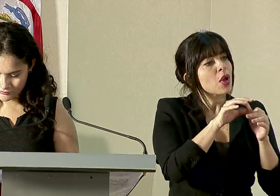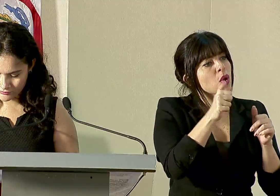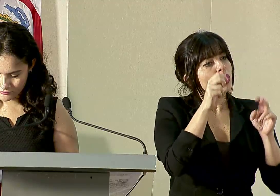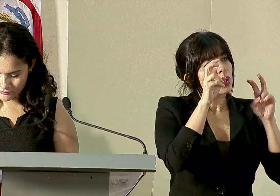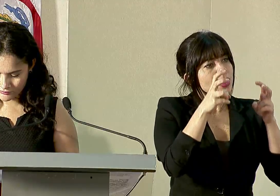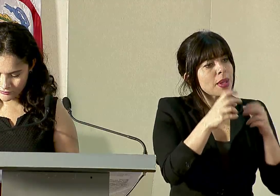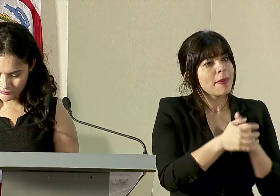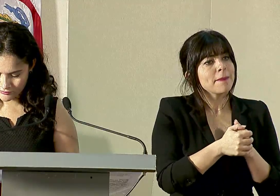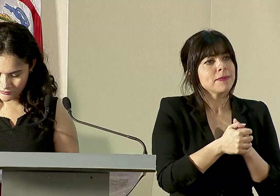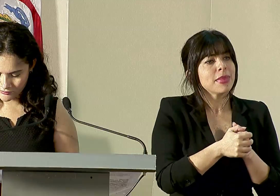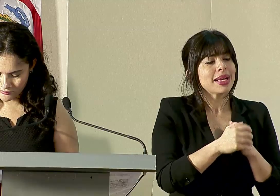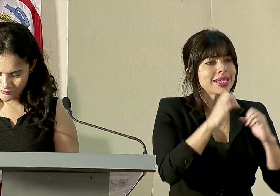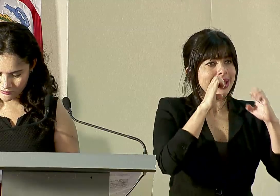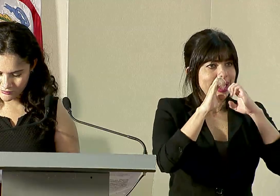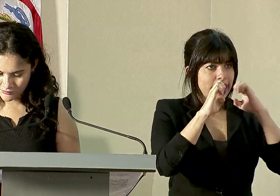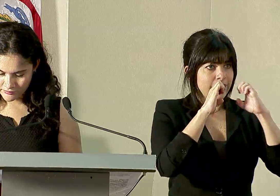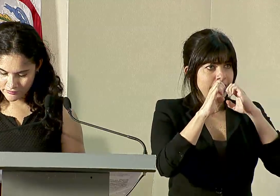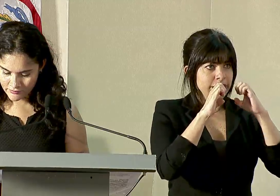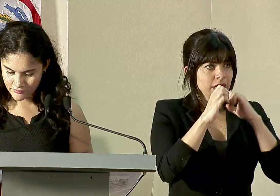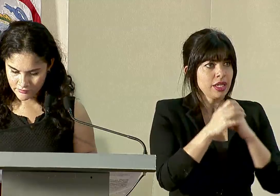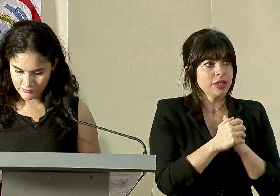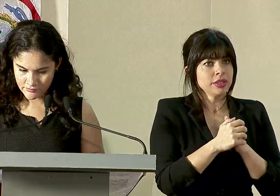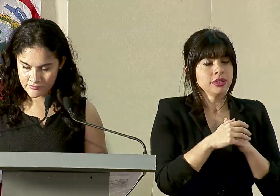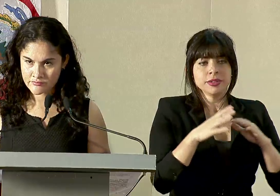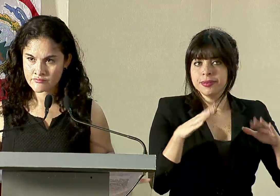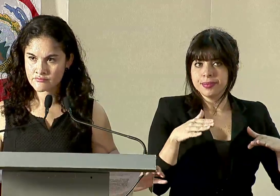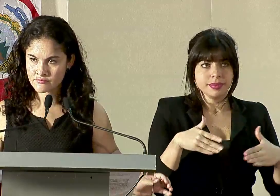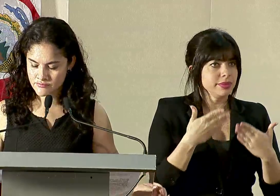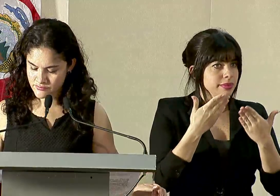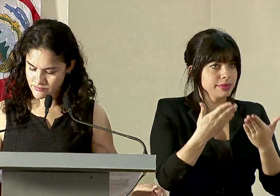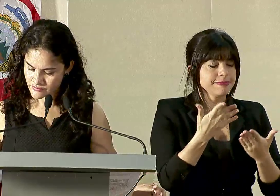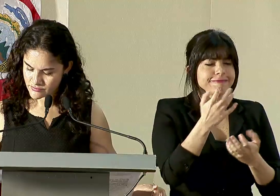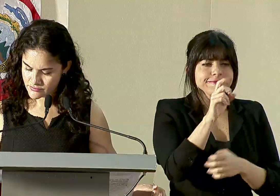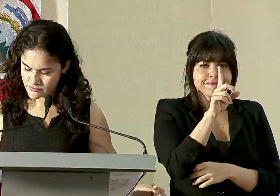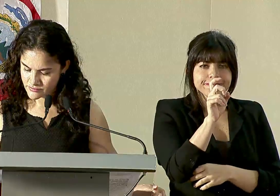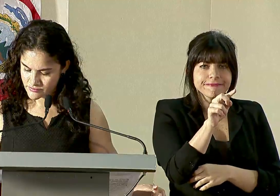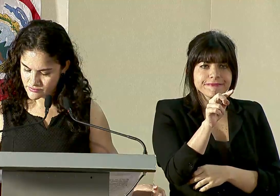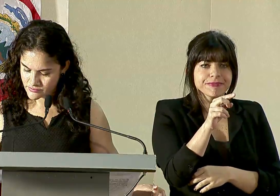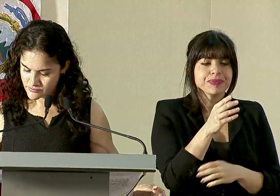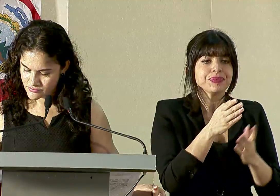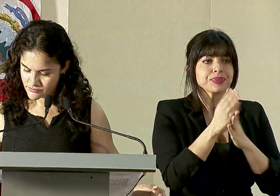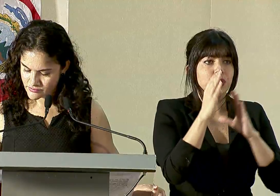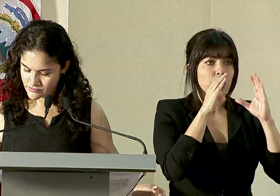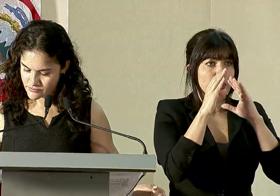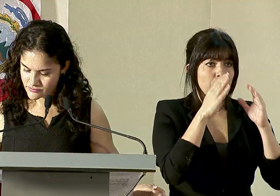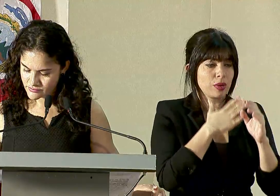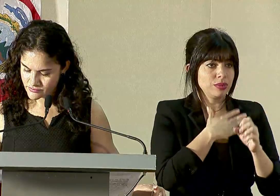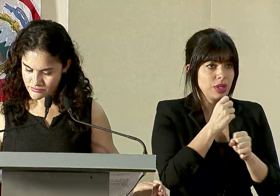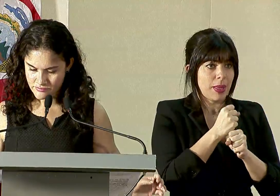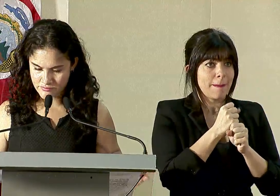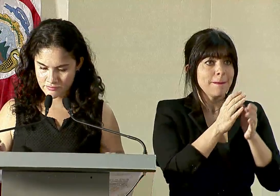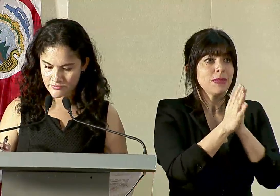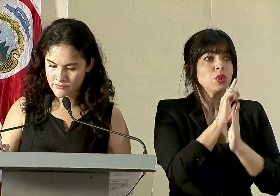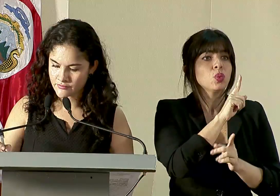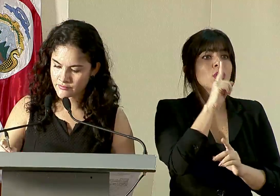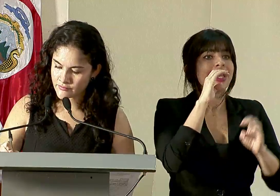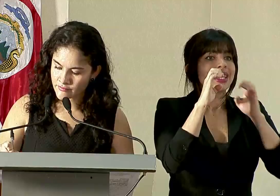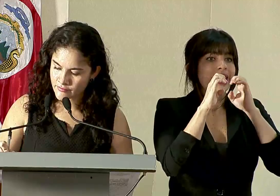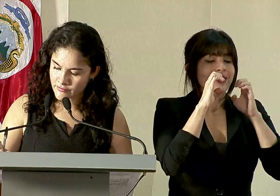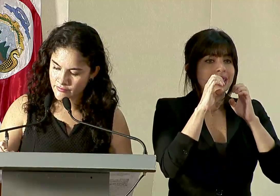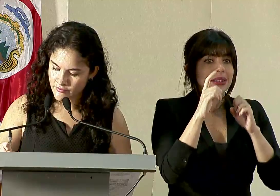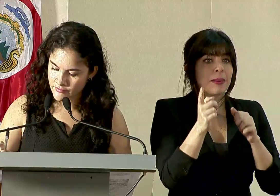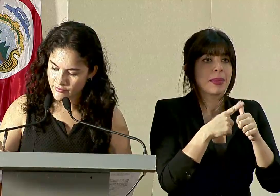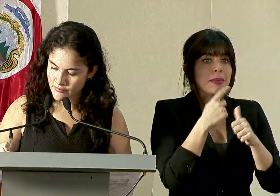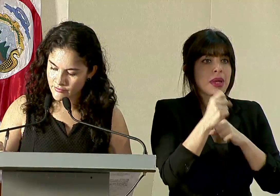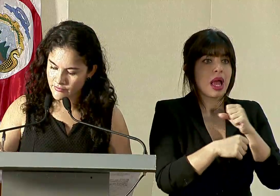tema ahora de las entrevistas no dadas quería preguntarle el medio de comunicación al que yo trabajo le pidió a usted una entrevista en el